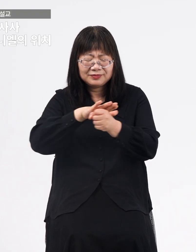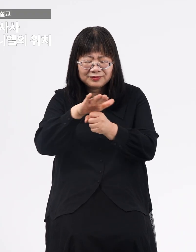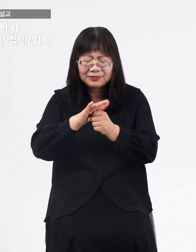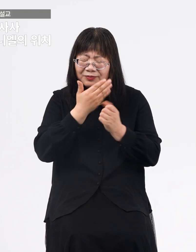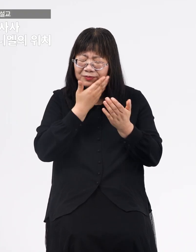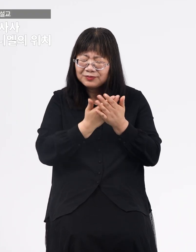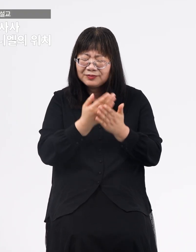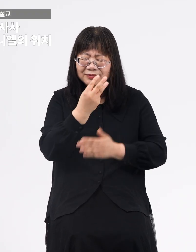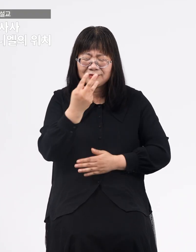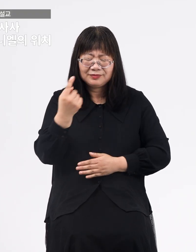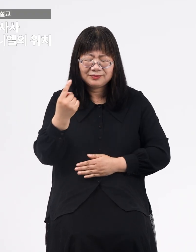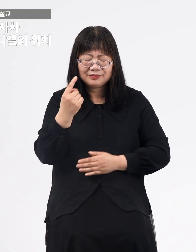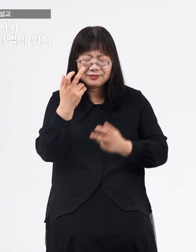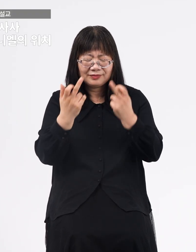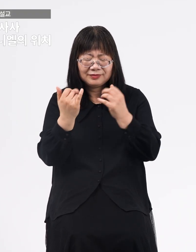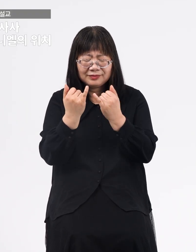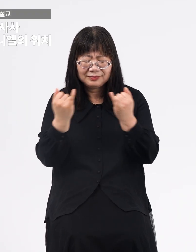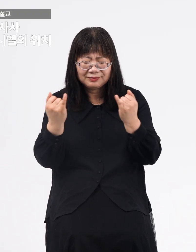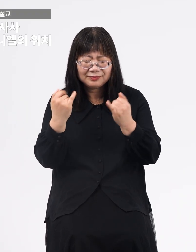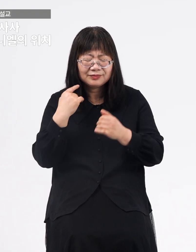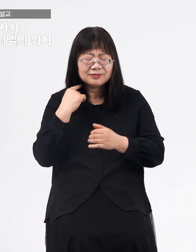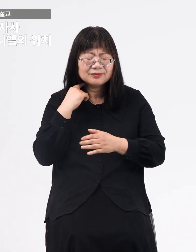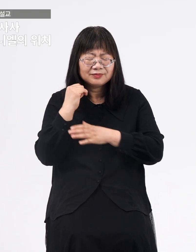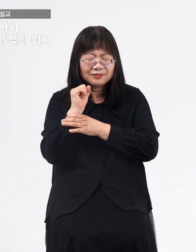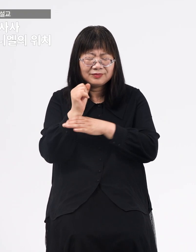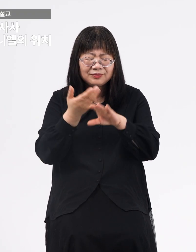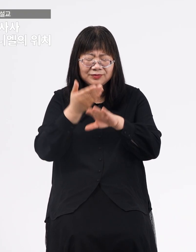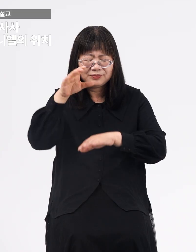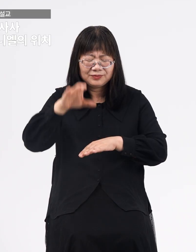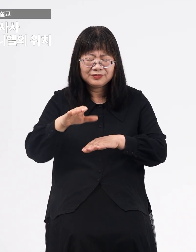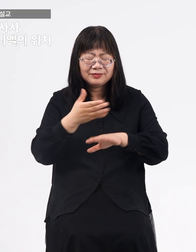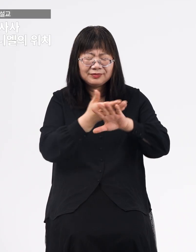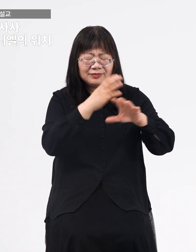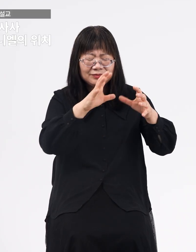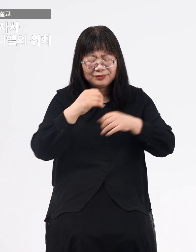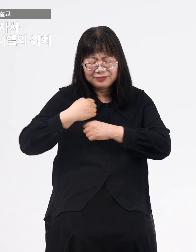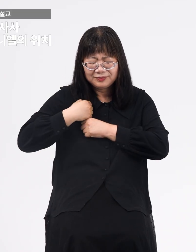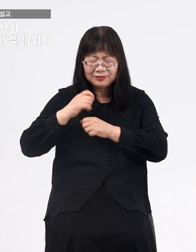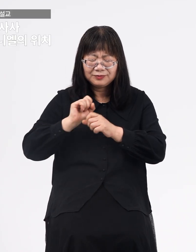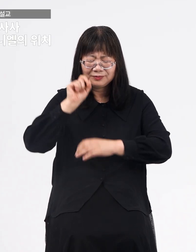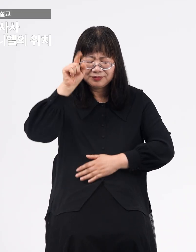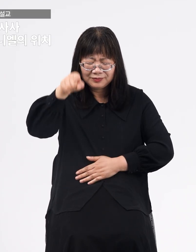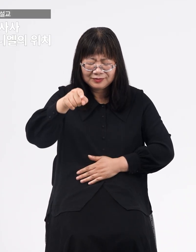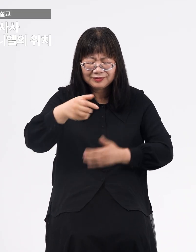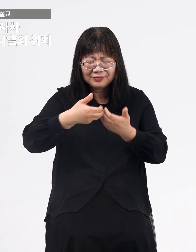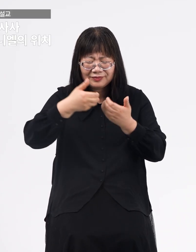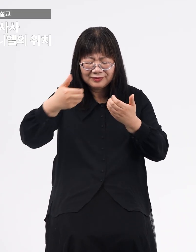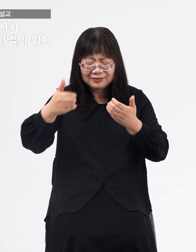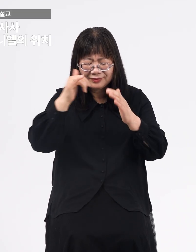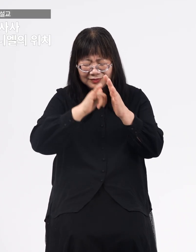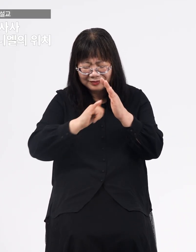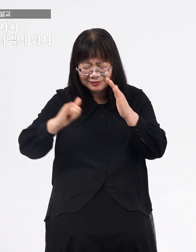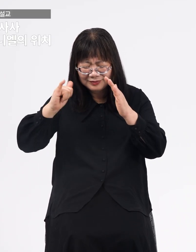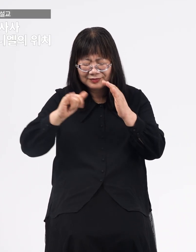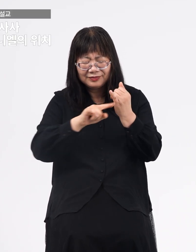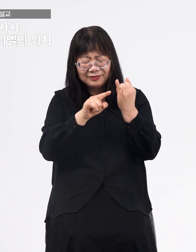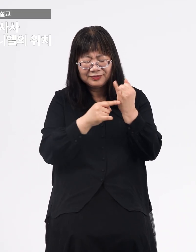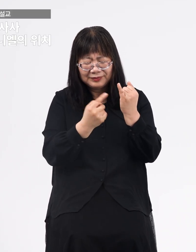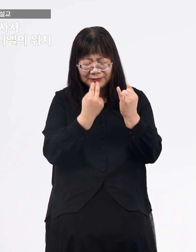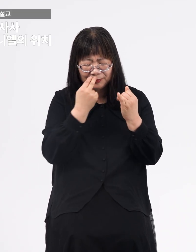3일의 형제자매들 머리 위에 해외 군에 멀리 떠나 있는 가족들